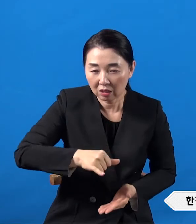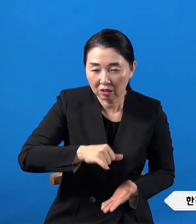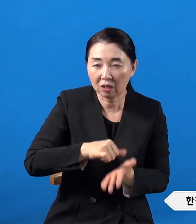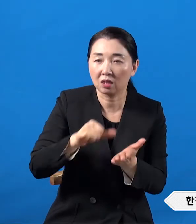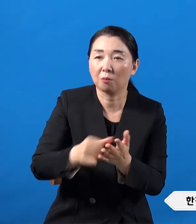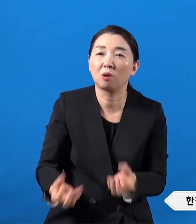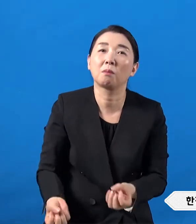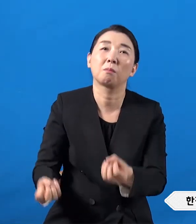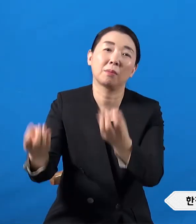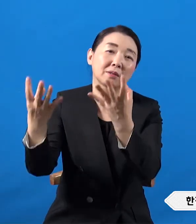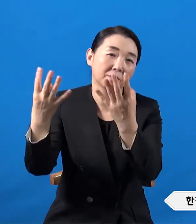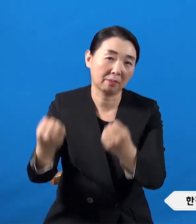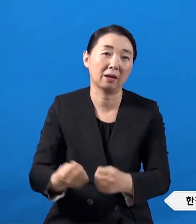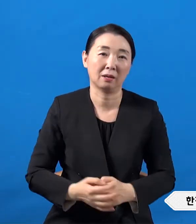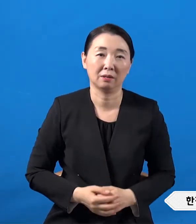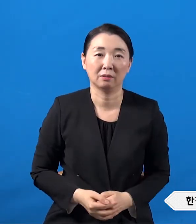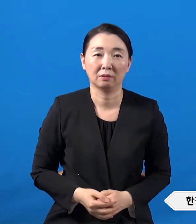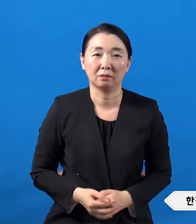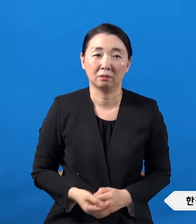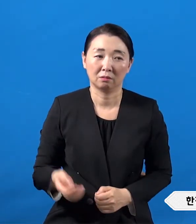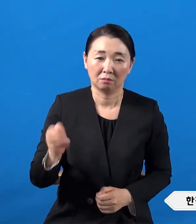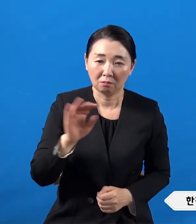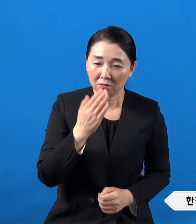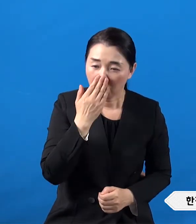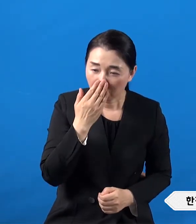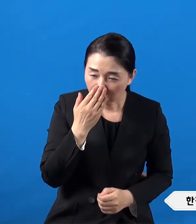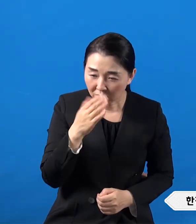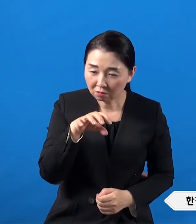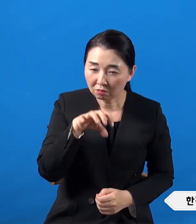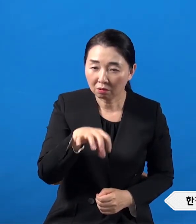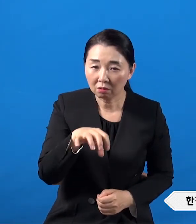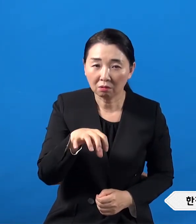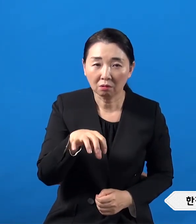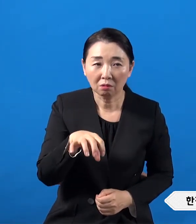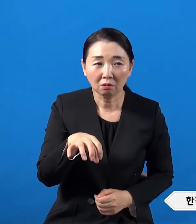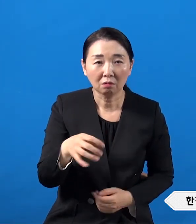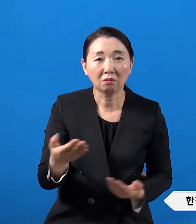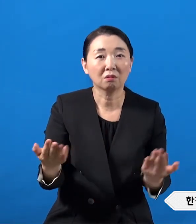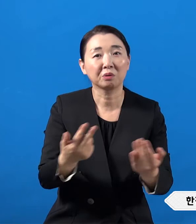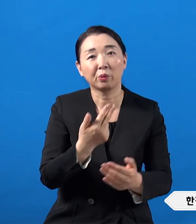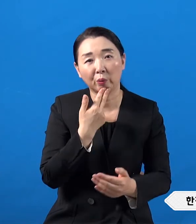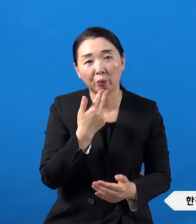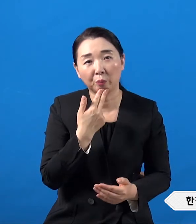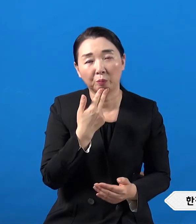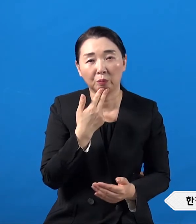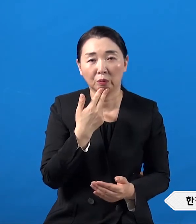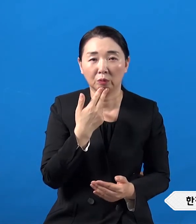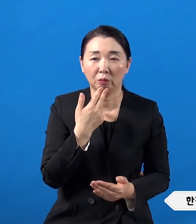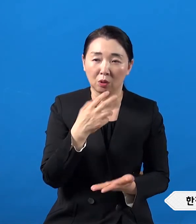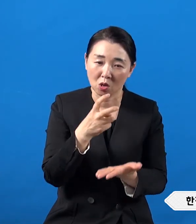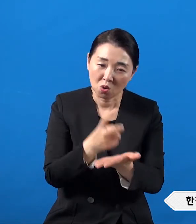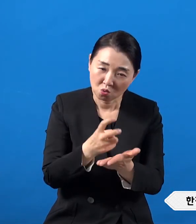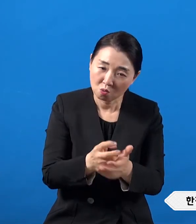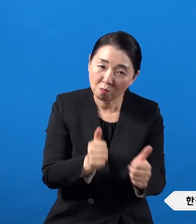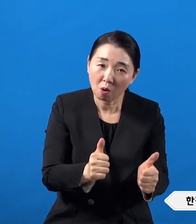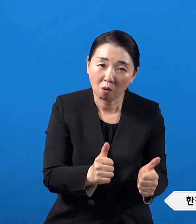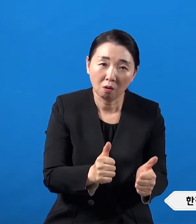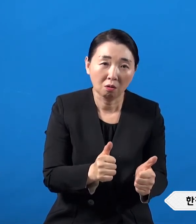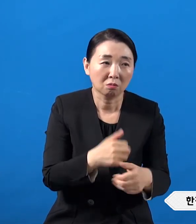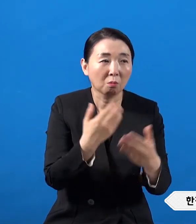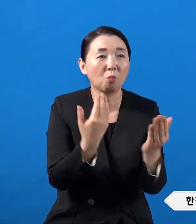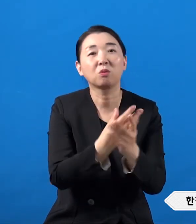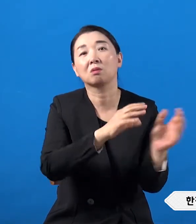바치는 일이 성행했습니다. 그런데 이스라엘에서는 그런 일이 있을 수가 없습니다. 율법도 그런